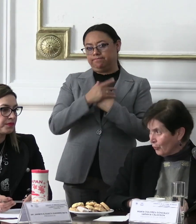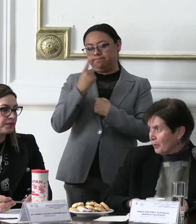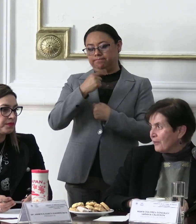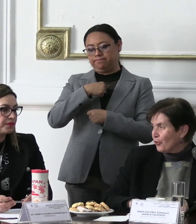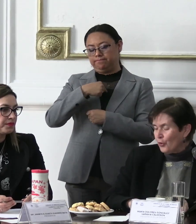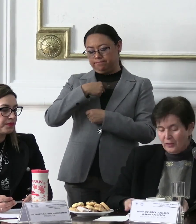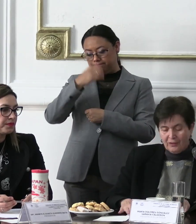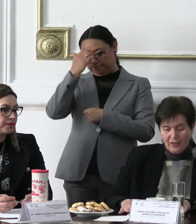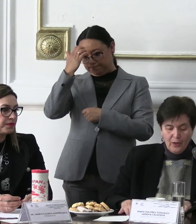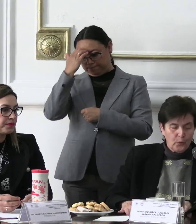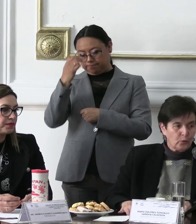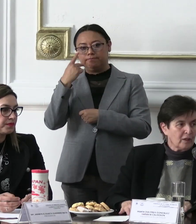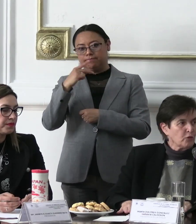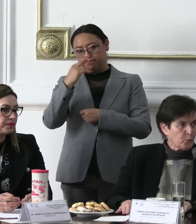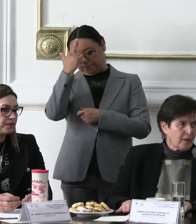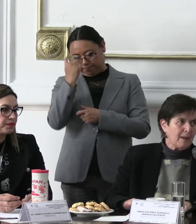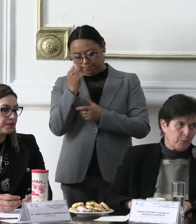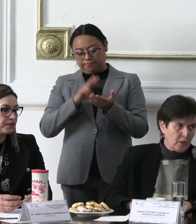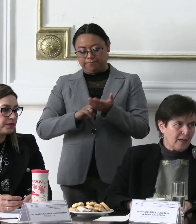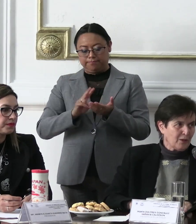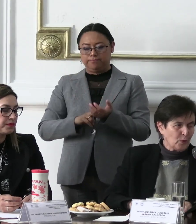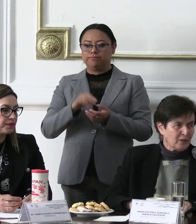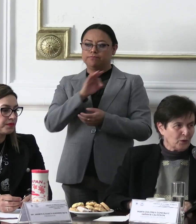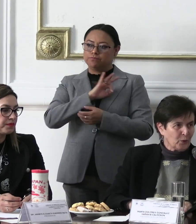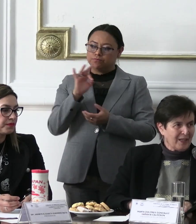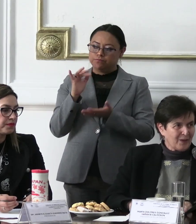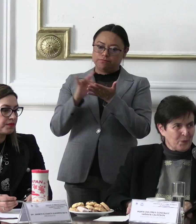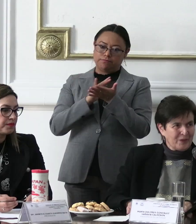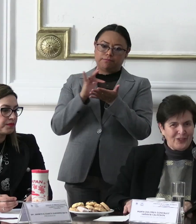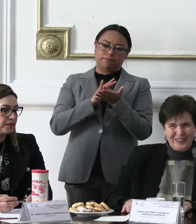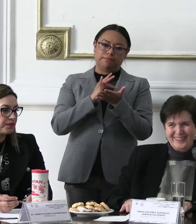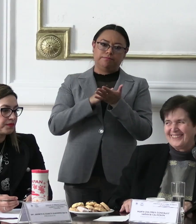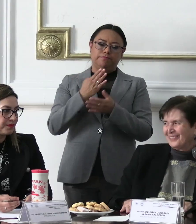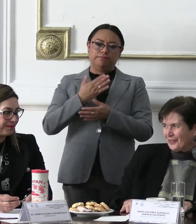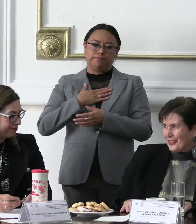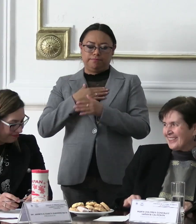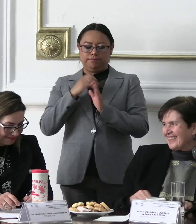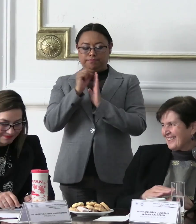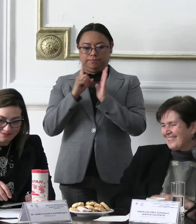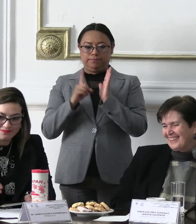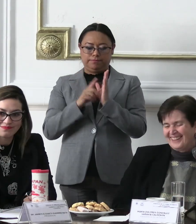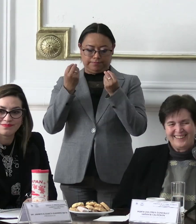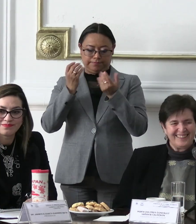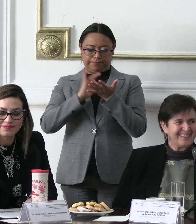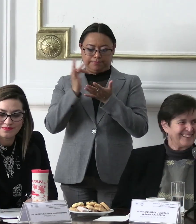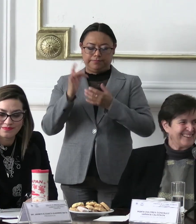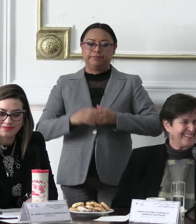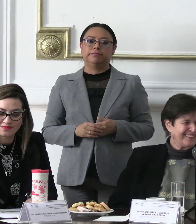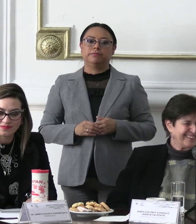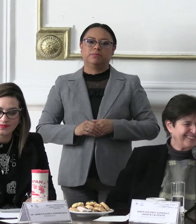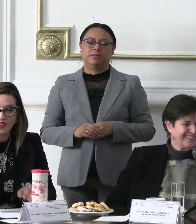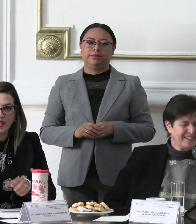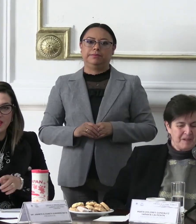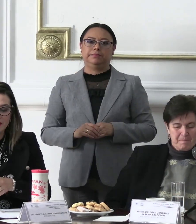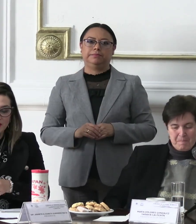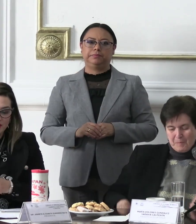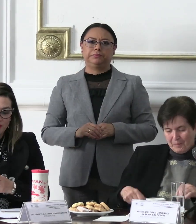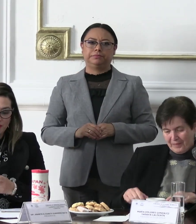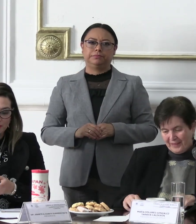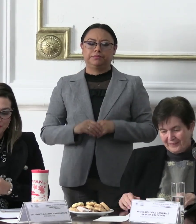estas motivaciones, ustedes puedan apoyar la solicitud de la Comisión. Muchas gracias.